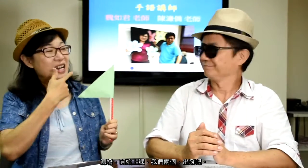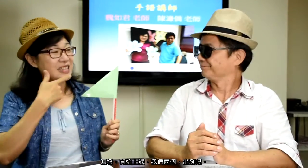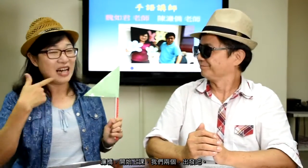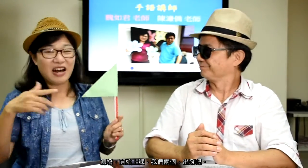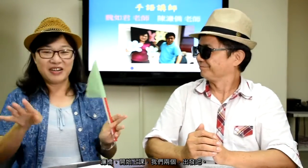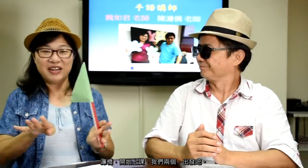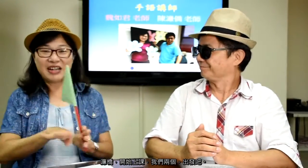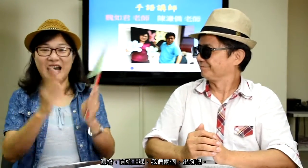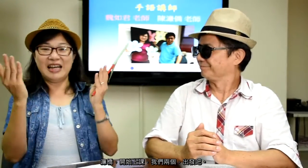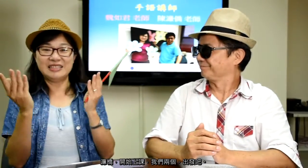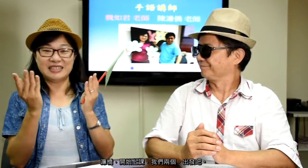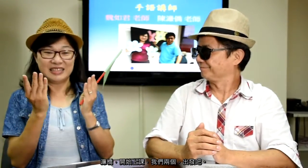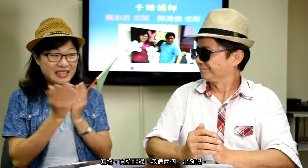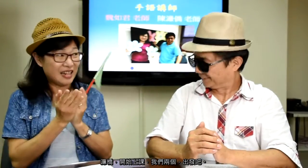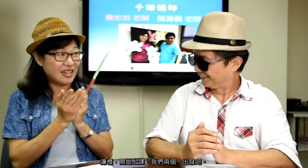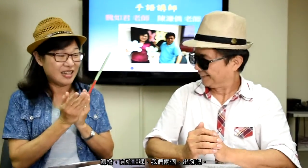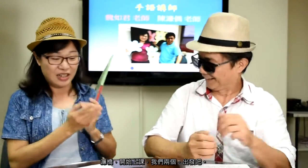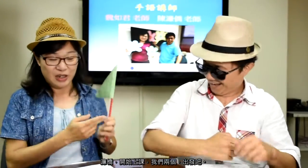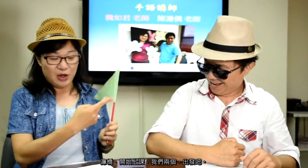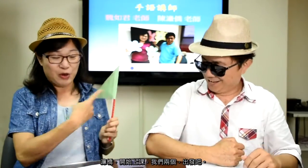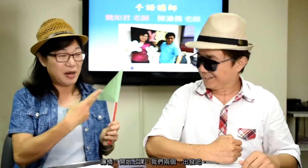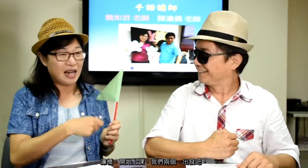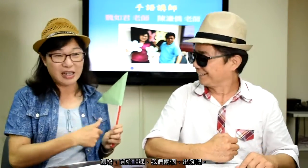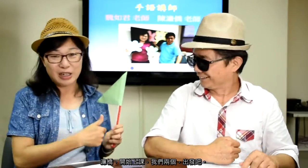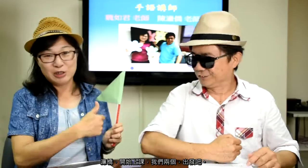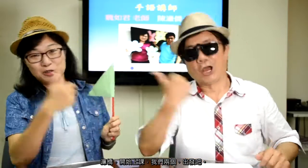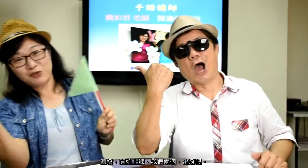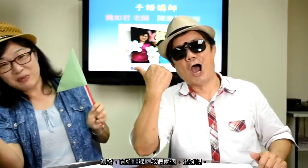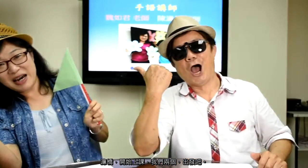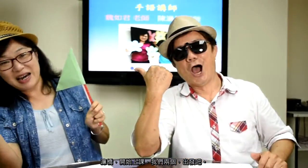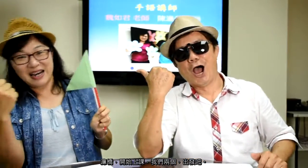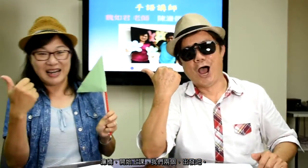连乔开始上课，我们两个出发吧。